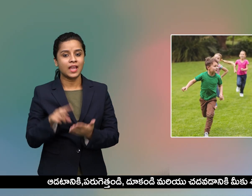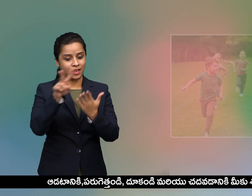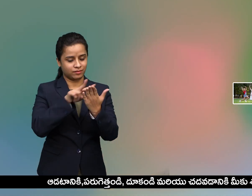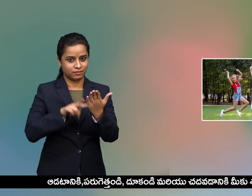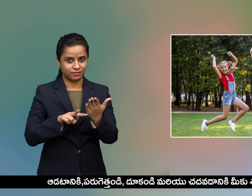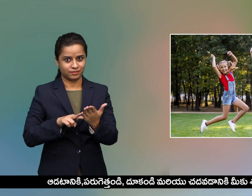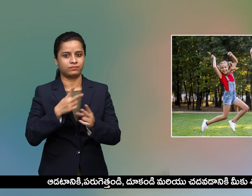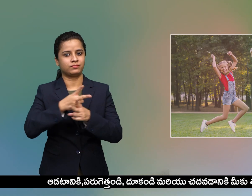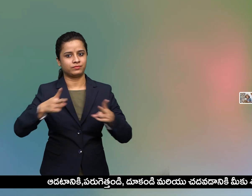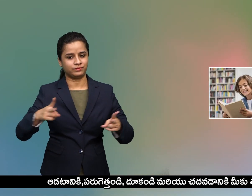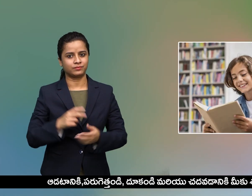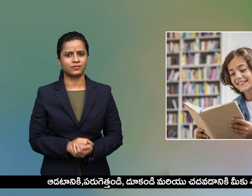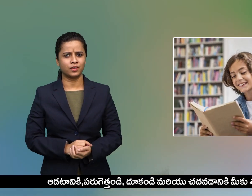కావాలి కదా.